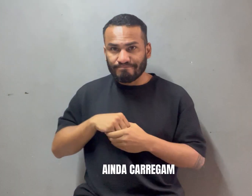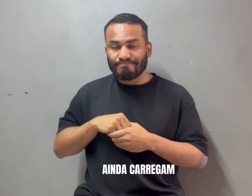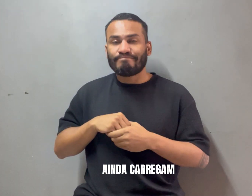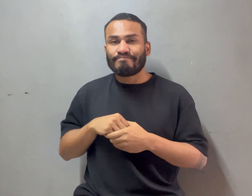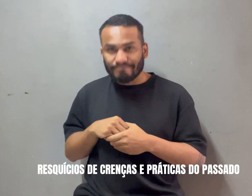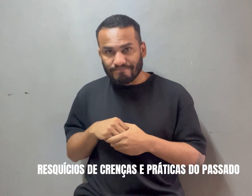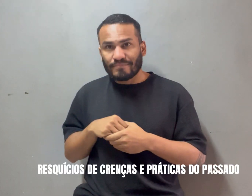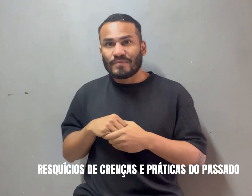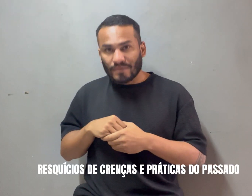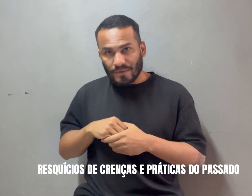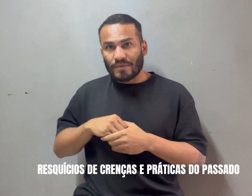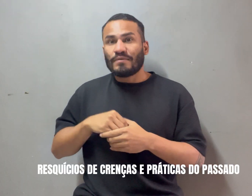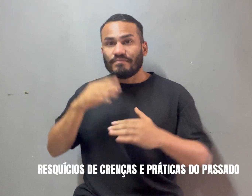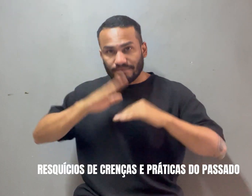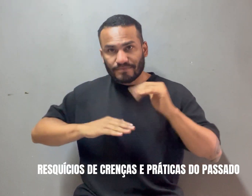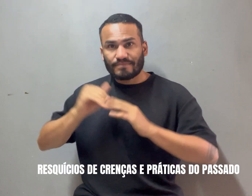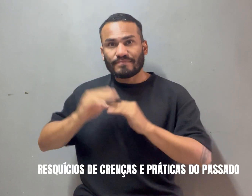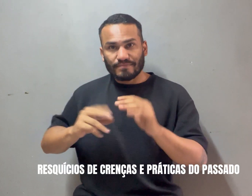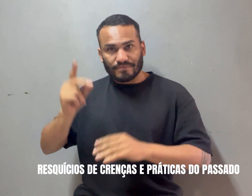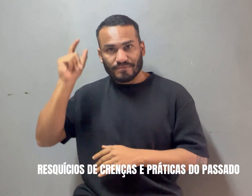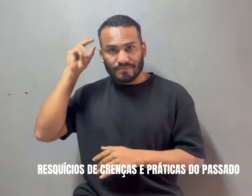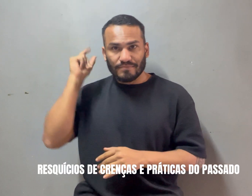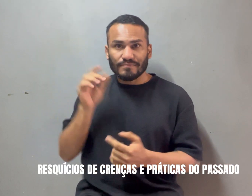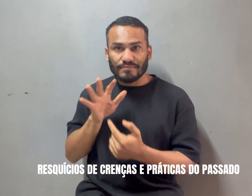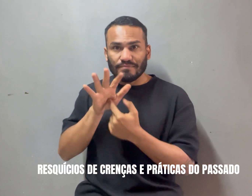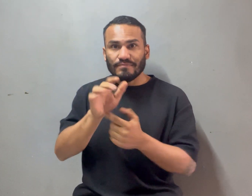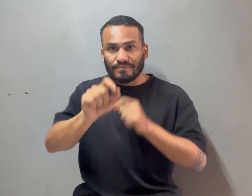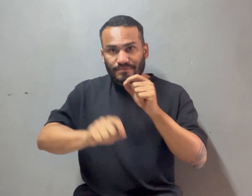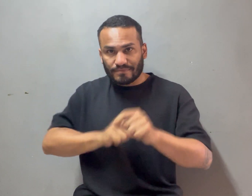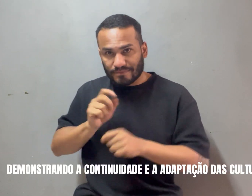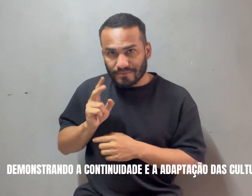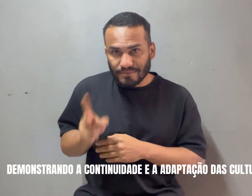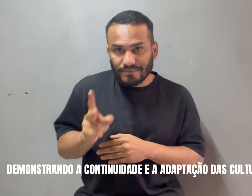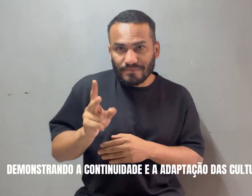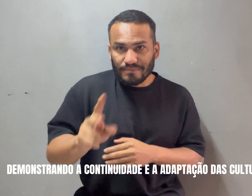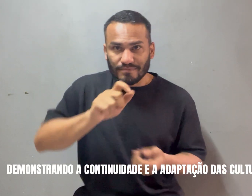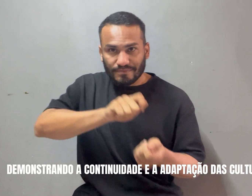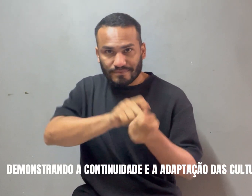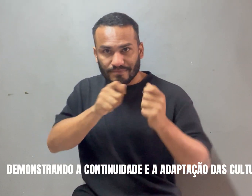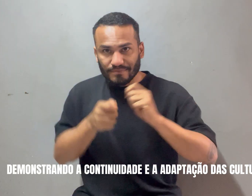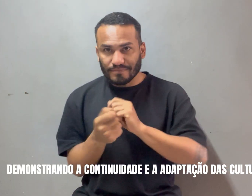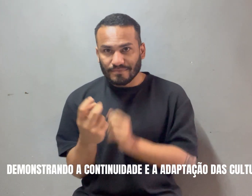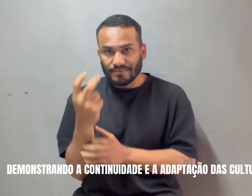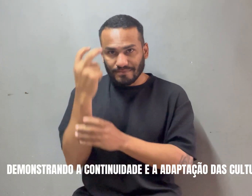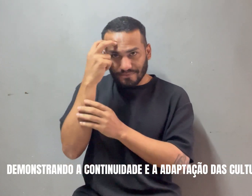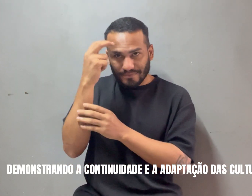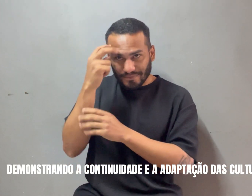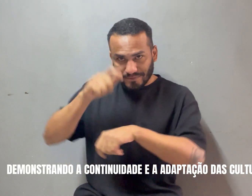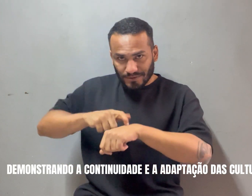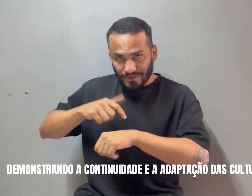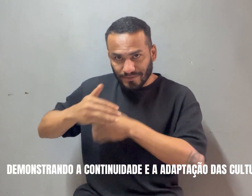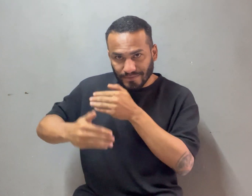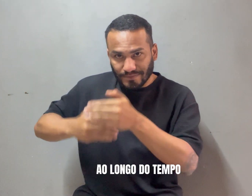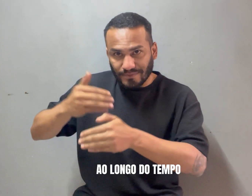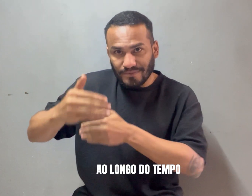carregam resquícios de crenças e práticas do passado, demonstrando a continuidade e adaptação das culturas ao longo do